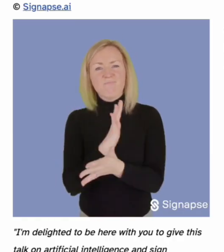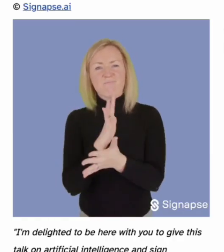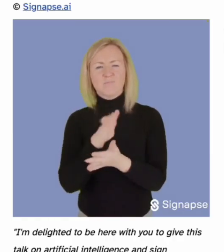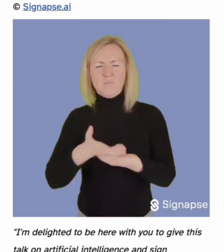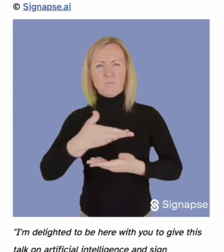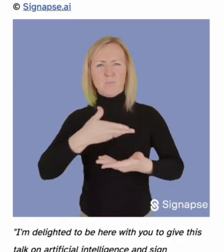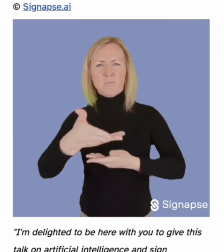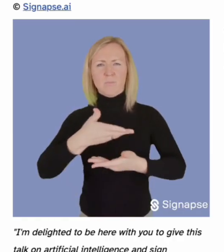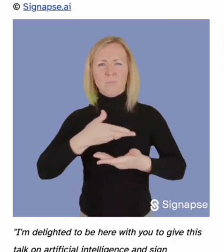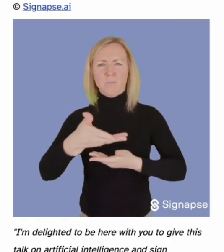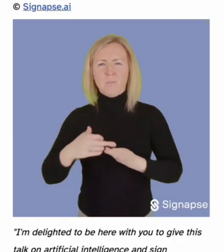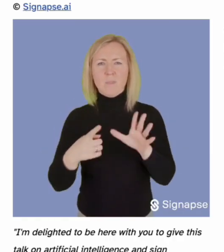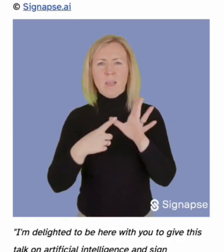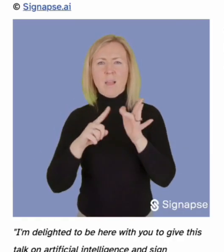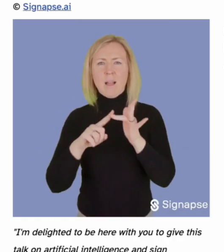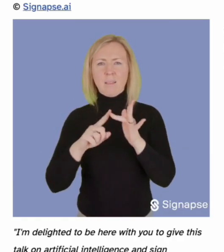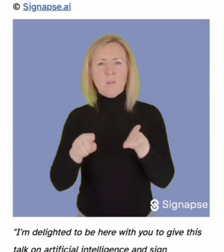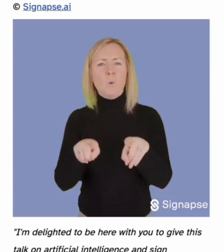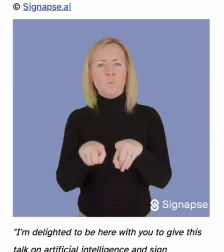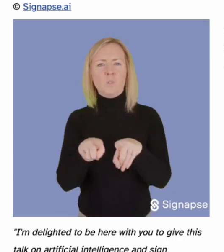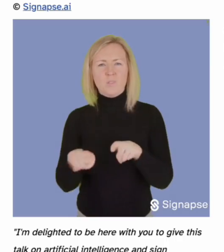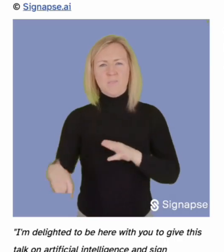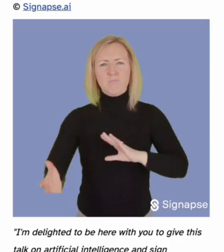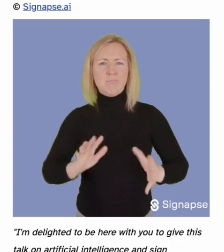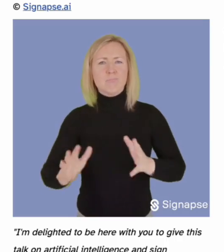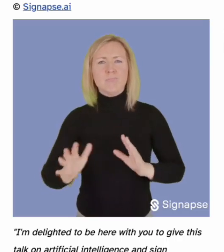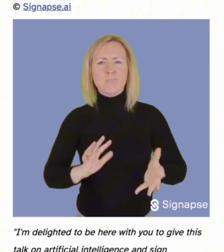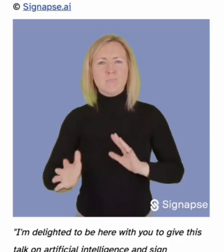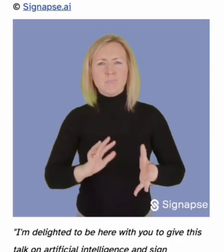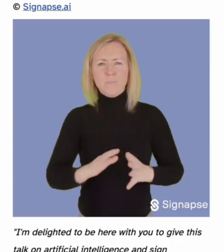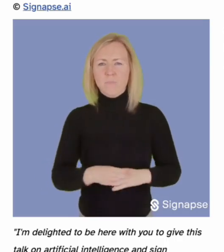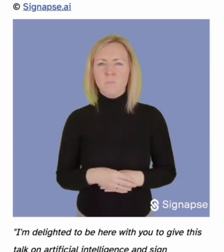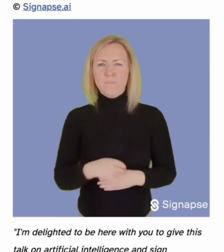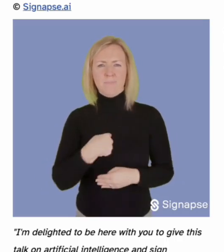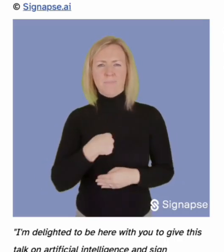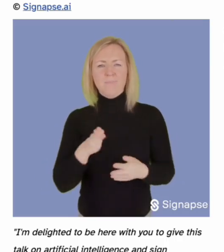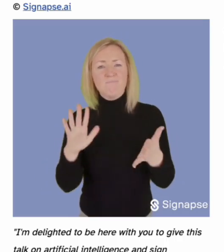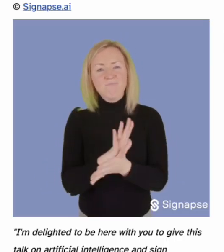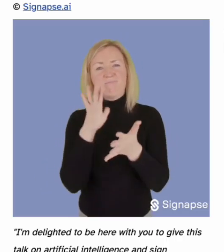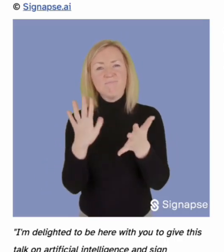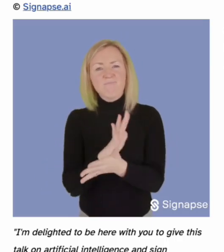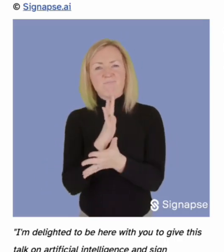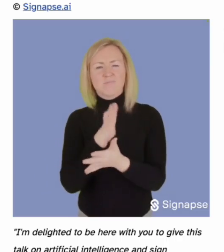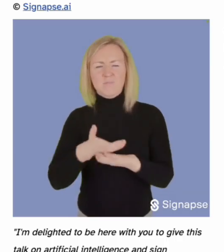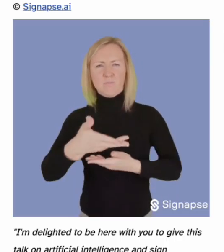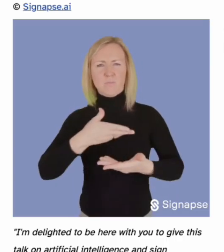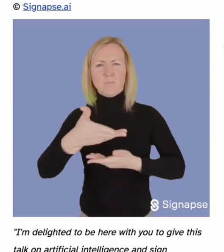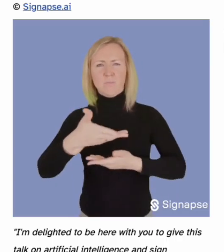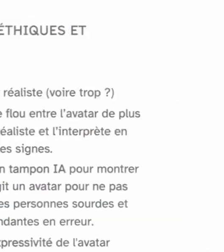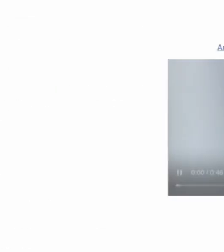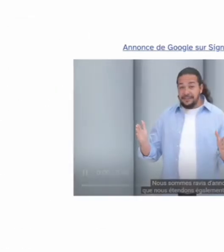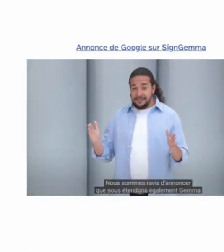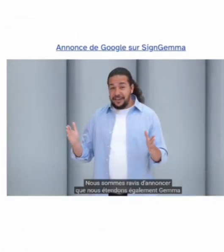à 100% fiable, mais on voit qu'il y a quand même des progrès.